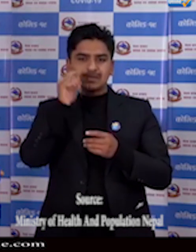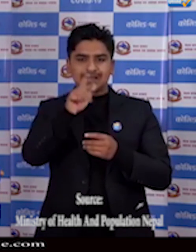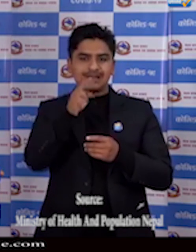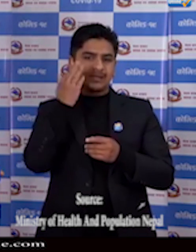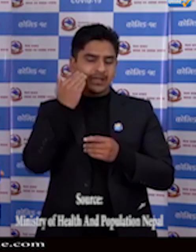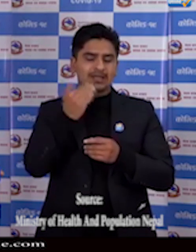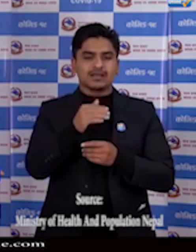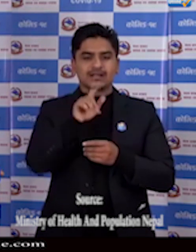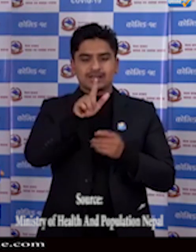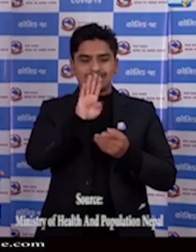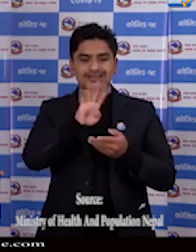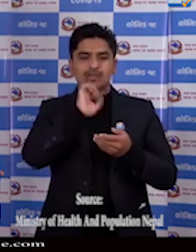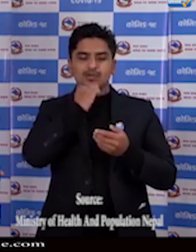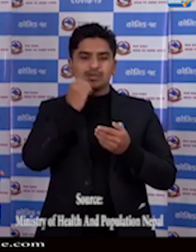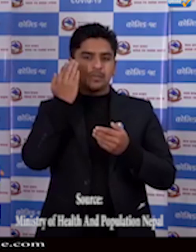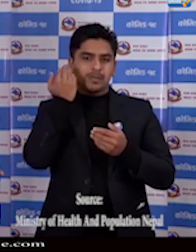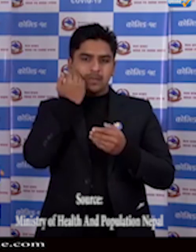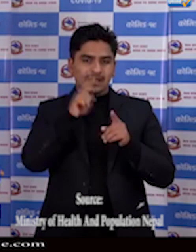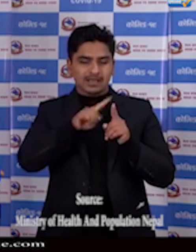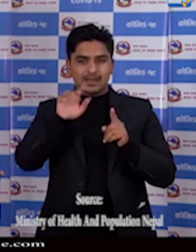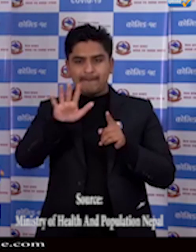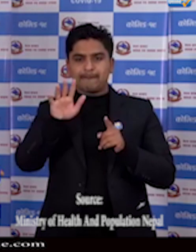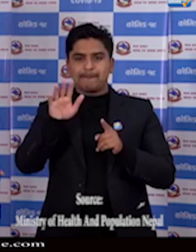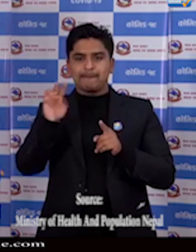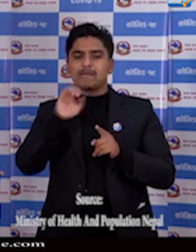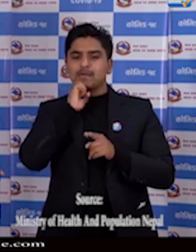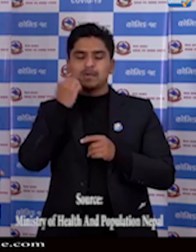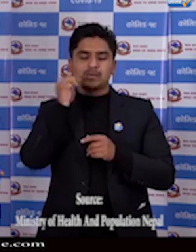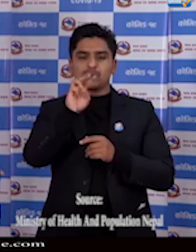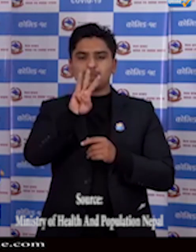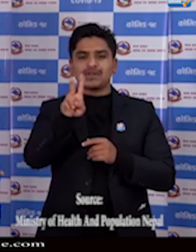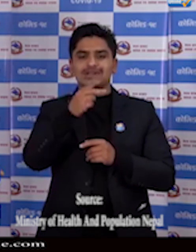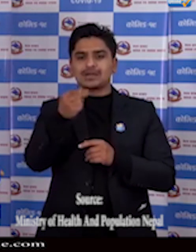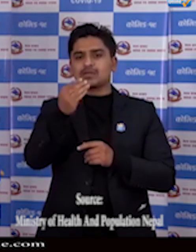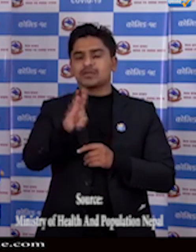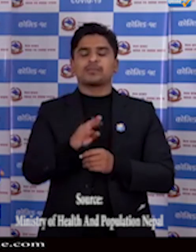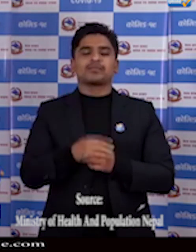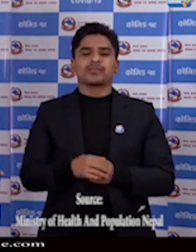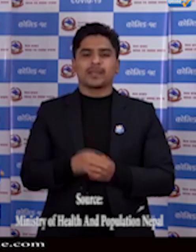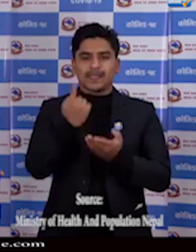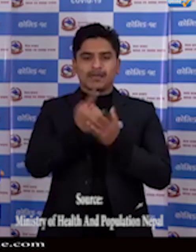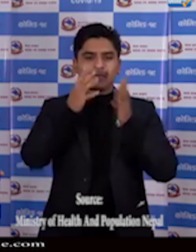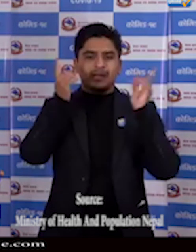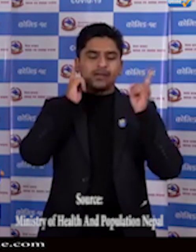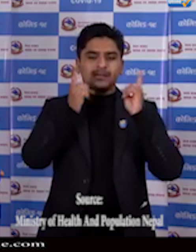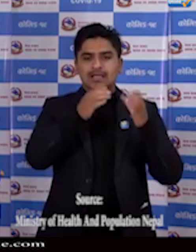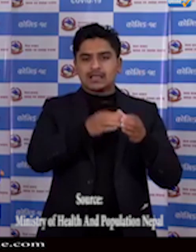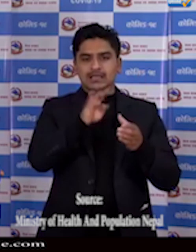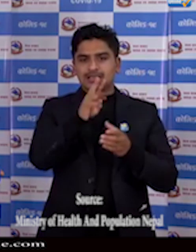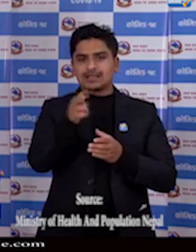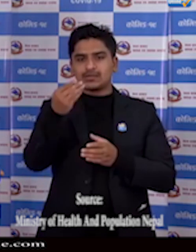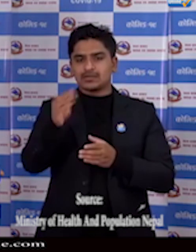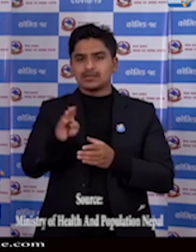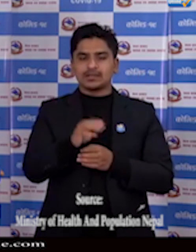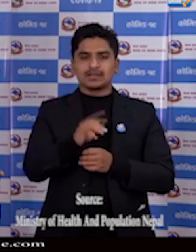4 वर्षीय बालकदेखि 53 वर्ष उमेरका पुरुषहरू हुनुहुन्छ, 32 जना। त्यसै गरी काठमाडौँ महानगरपालिकाका 4 जना हुनुहुन्छ,